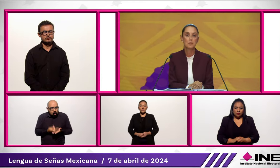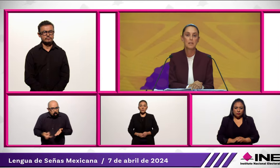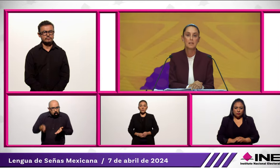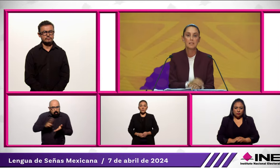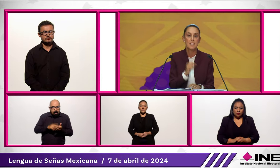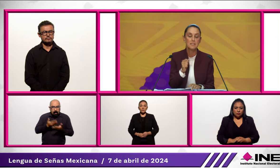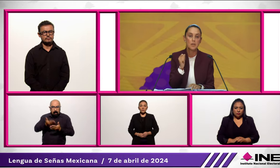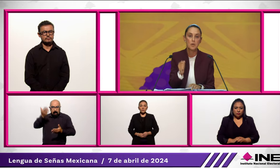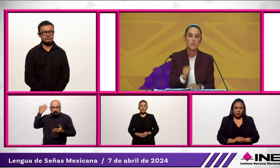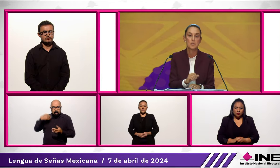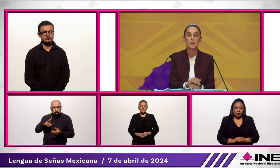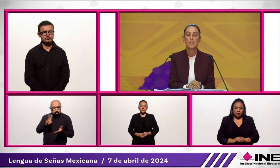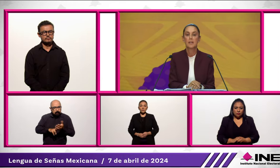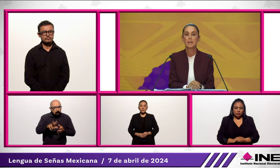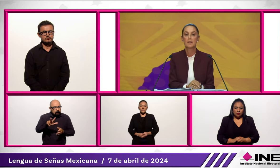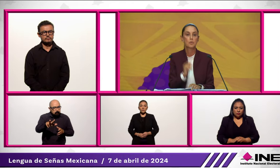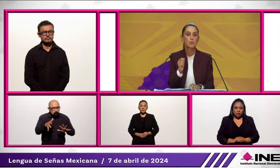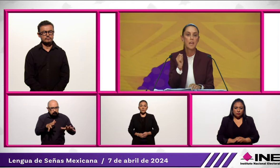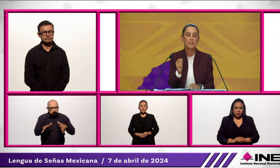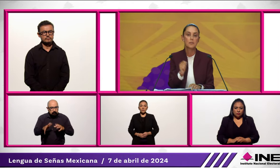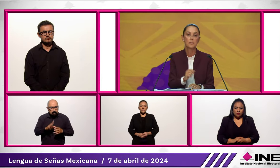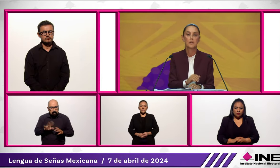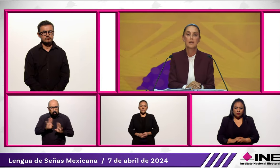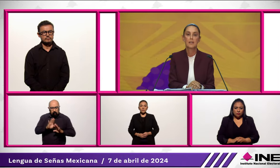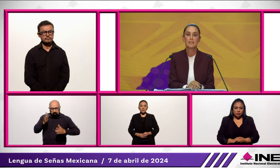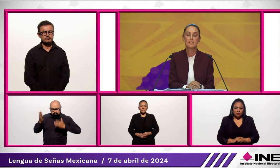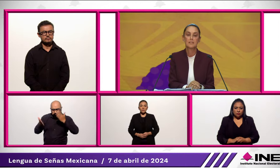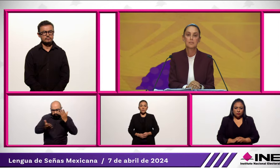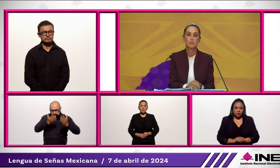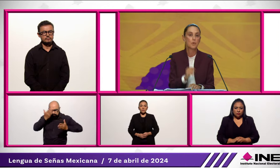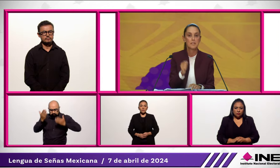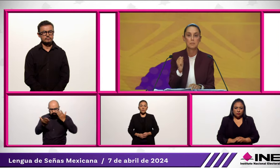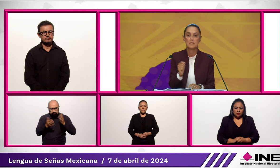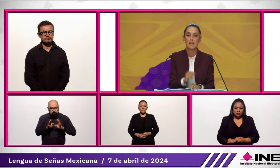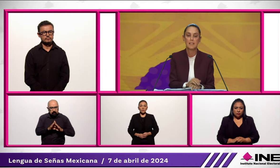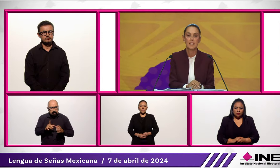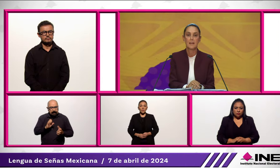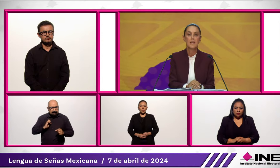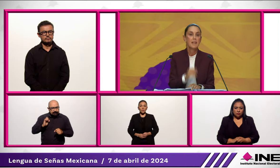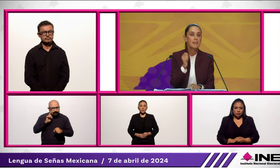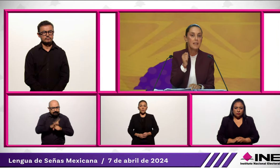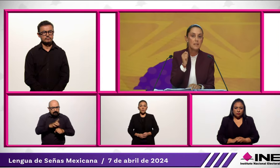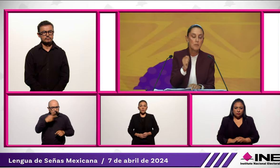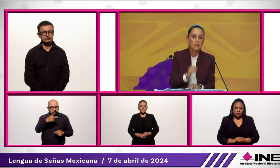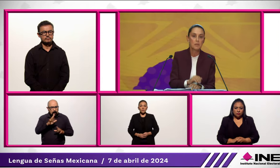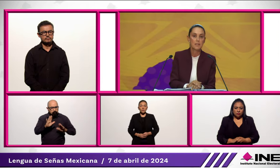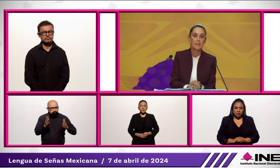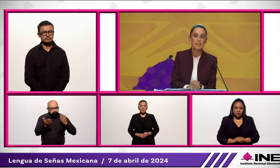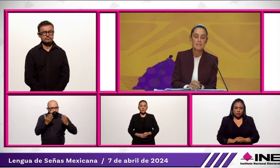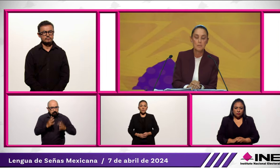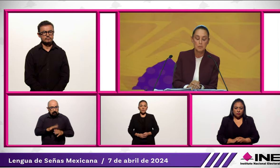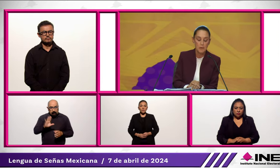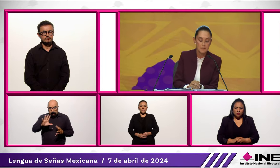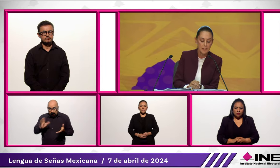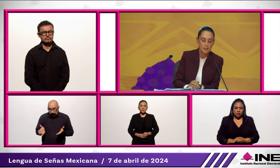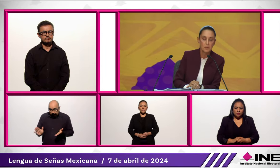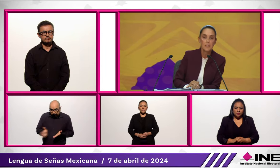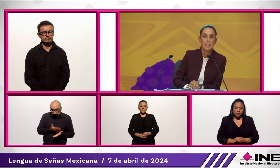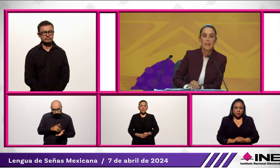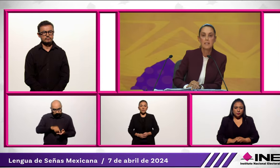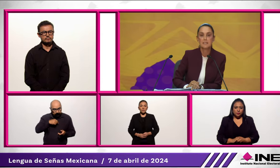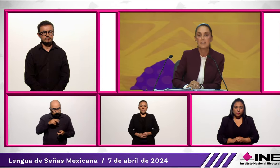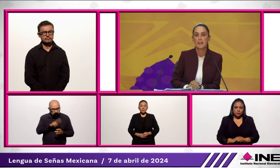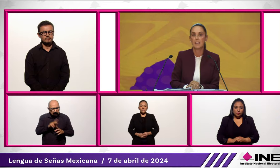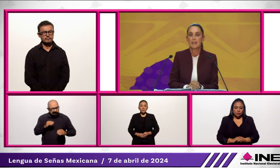en 2018 estudiando en su especialidad. Y además, lo que estamos